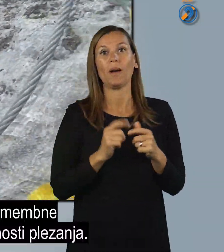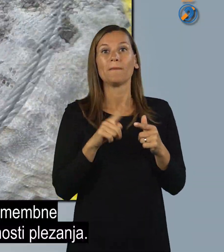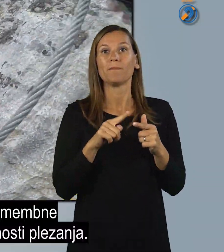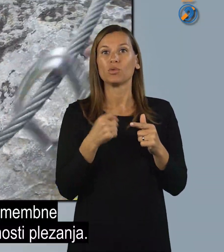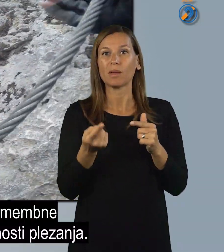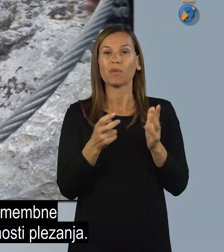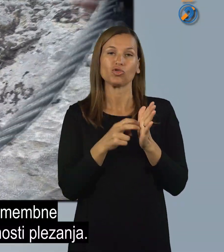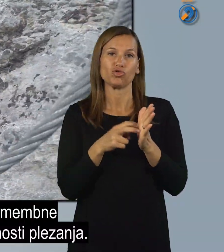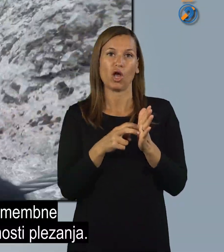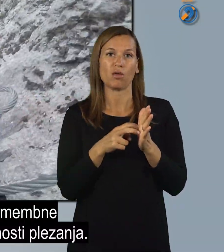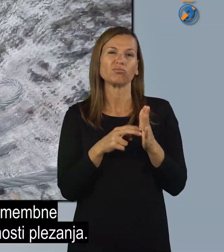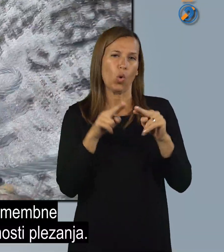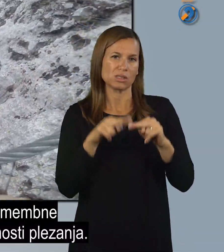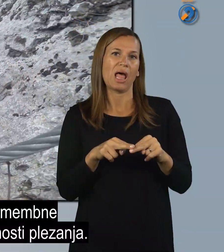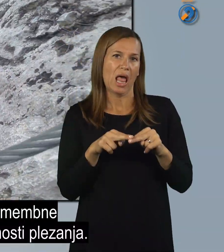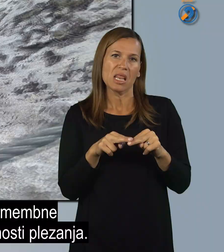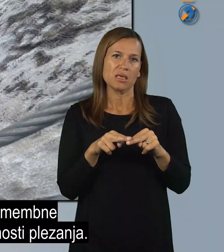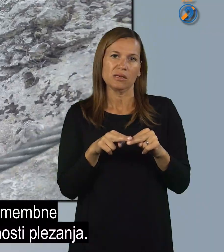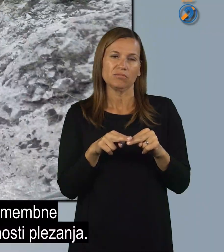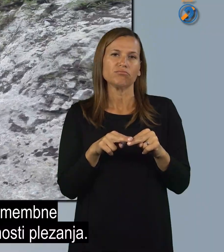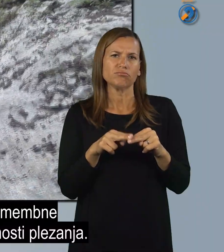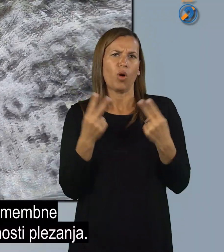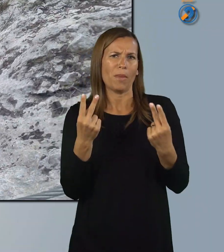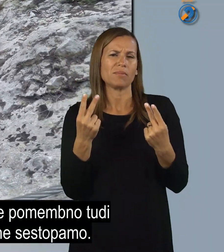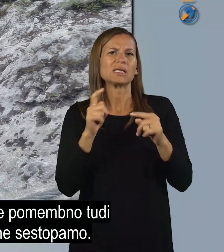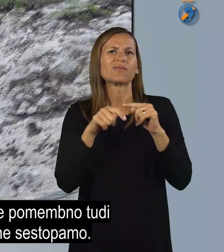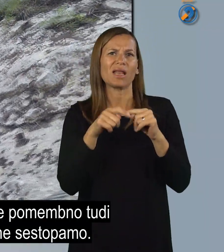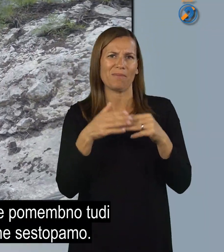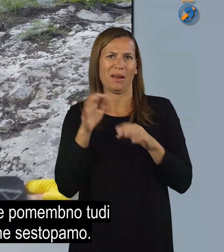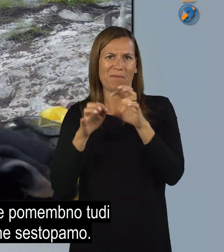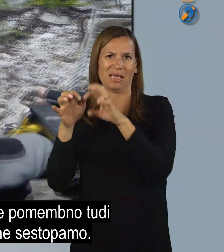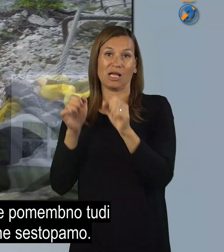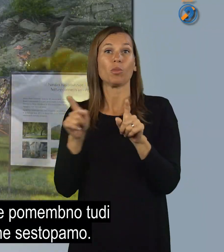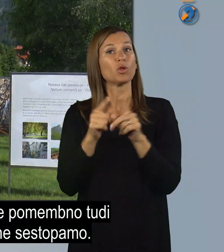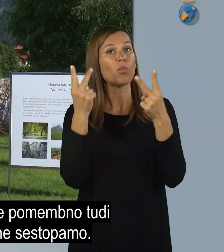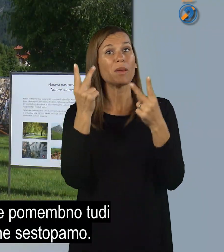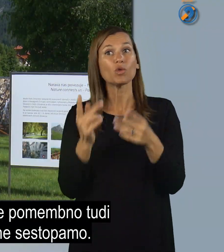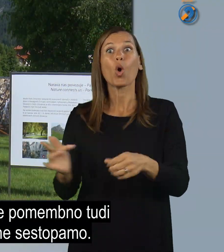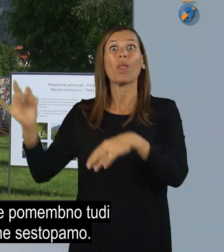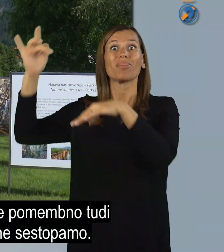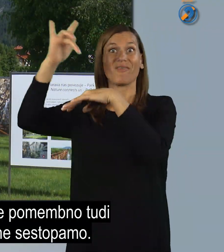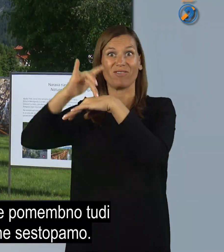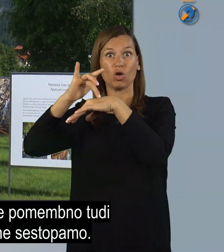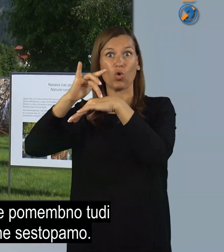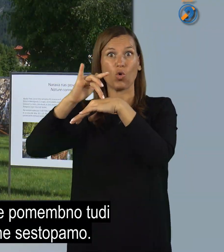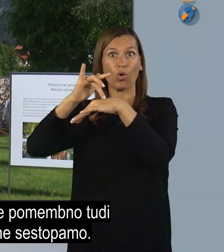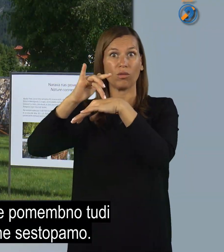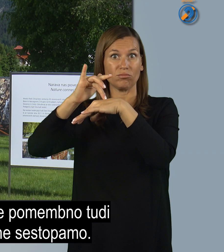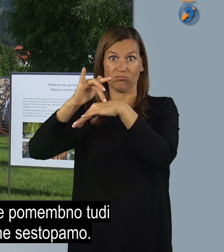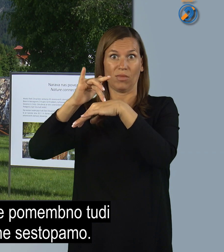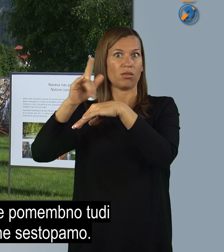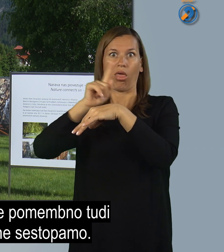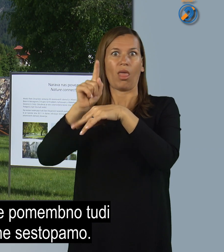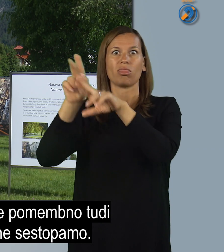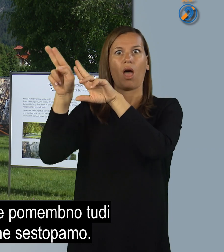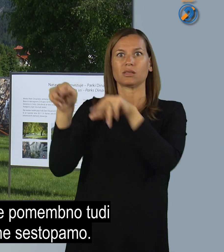še ostali detajli plezanja in zelo pomembno je tudi, ko pridemo na vrh ferate, da po teh feratah